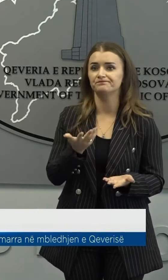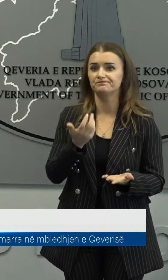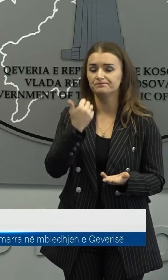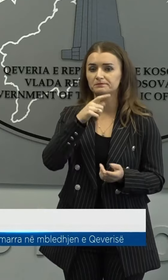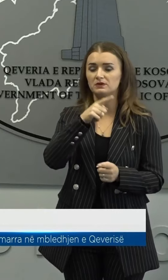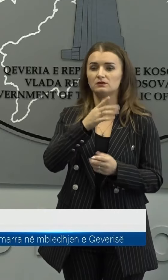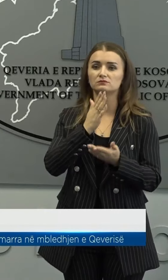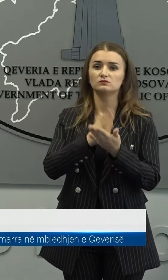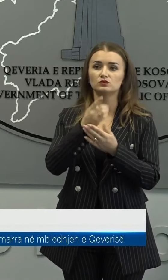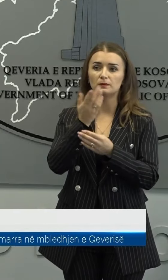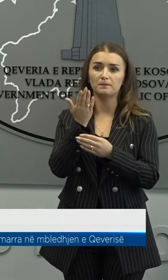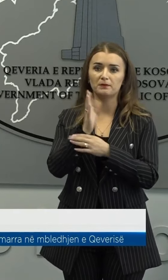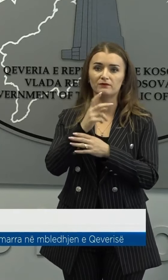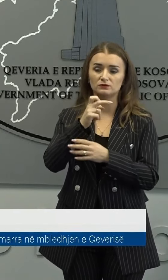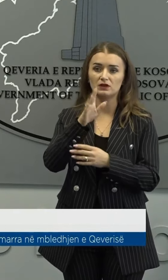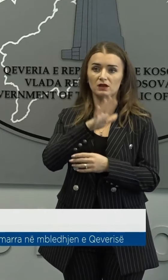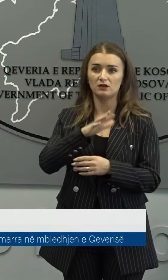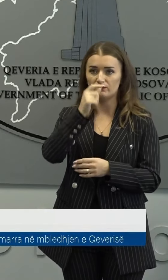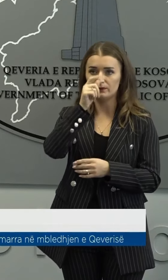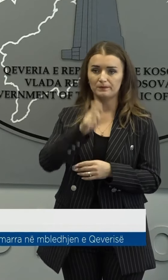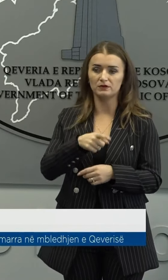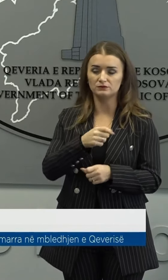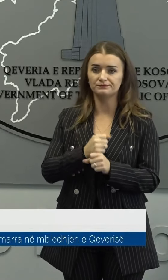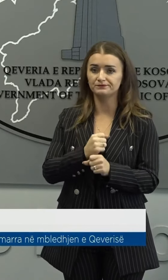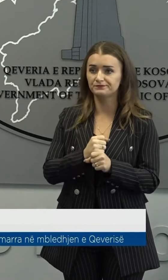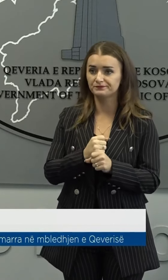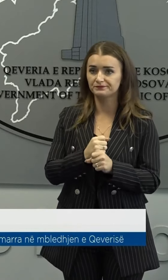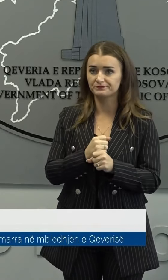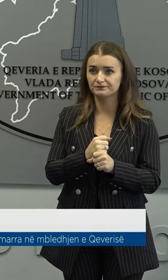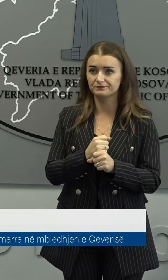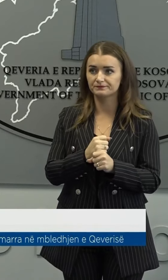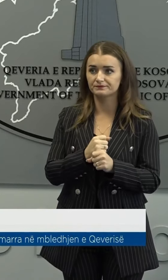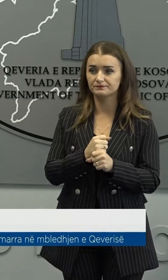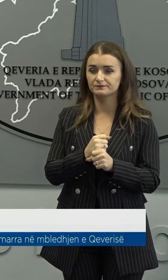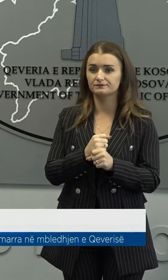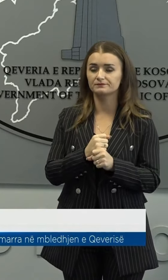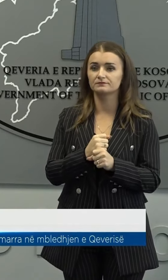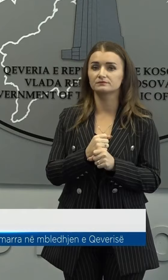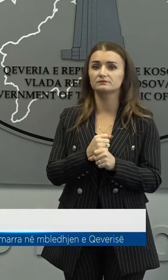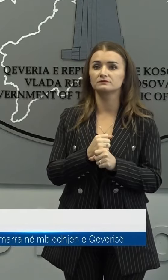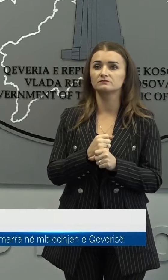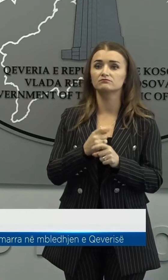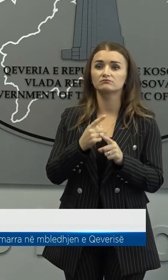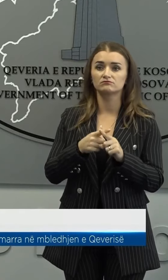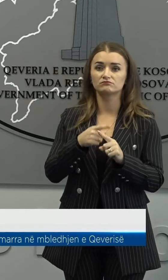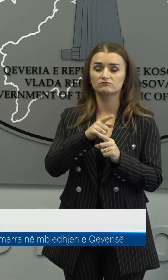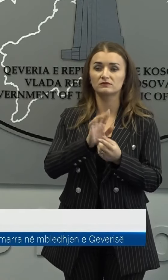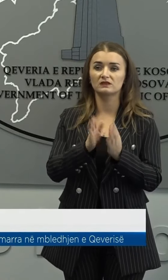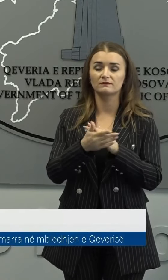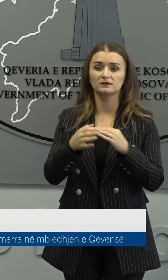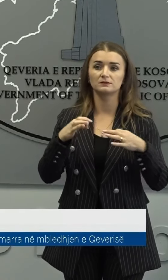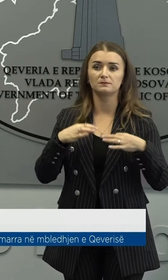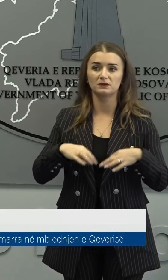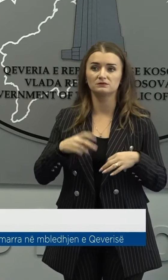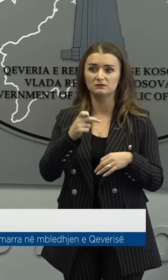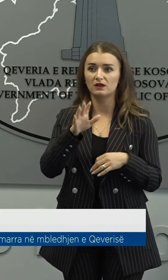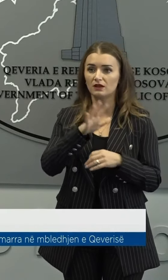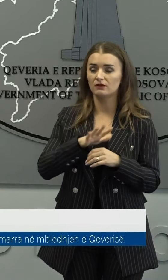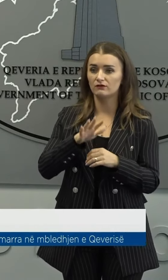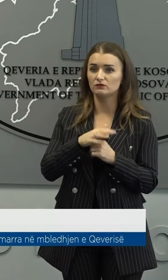Evropian dhe njëkohësisht zëvendës presidenti i Komisionit